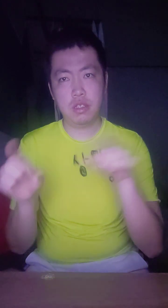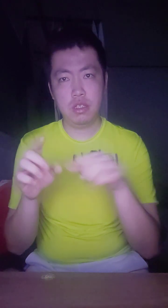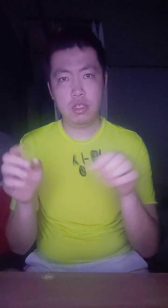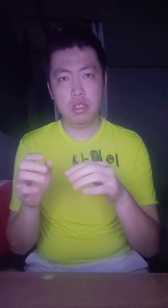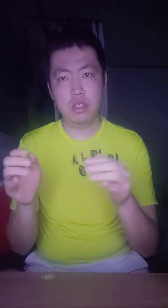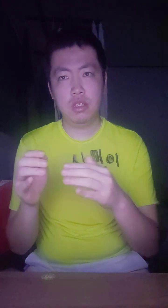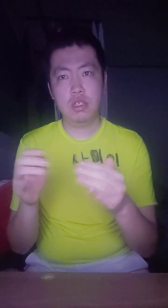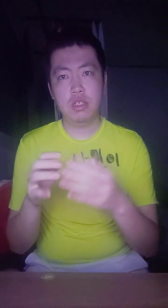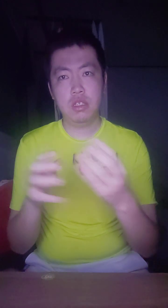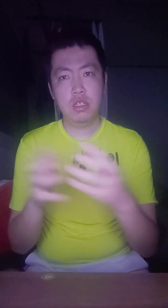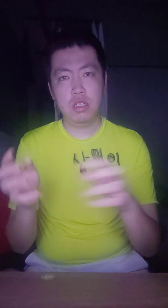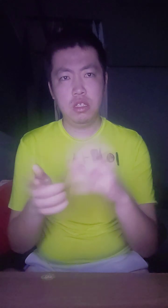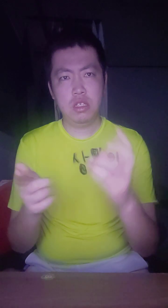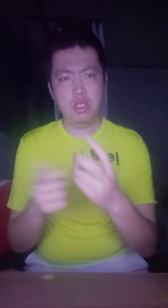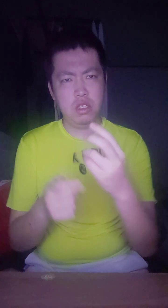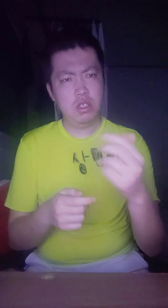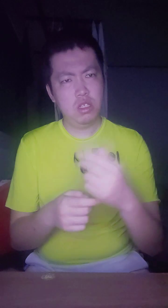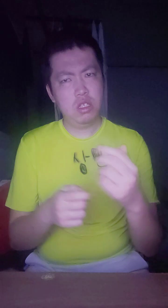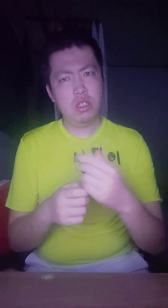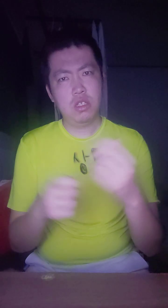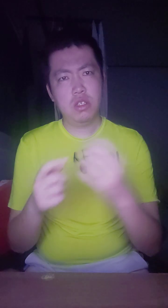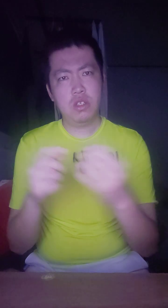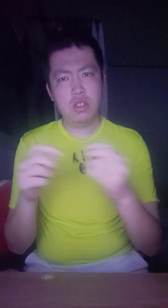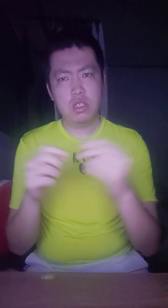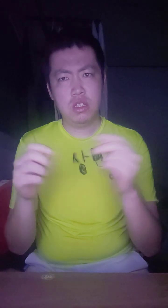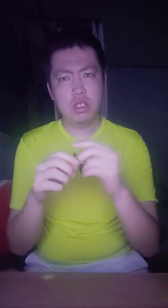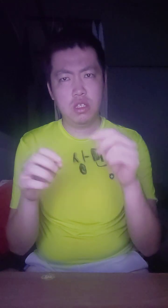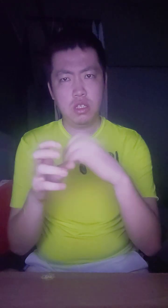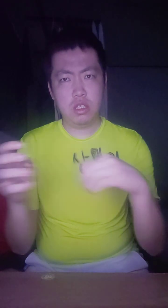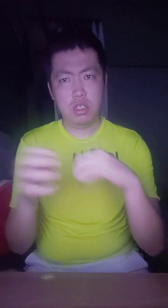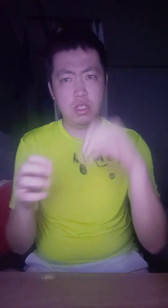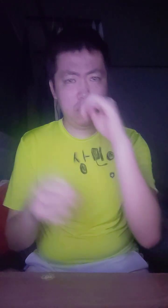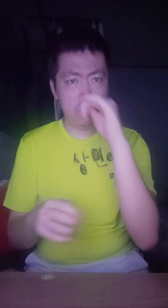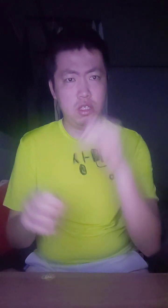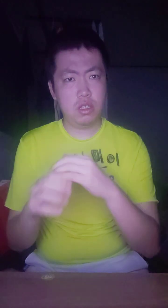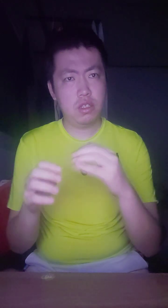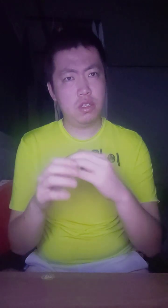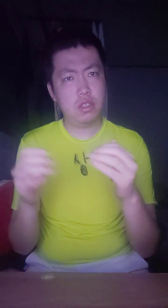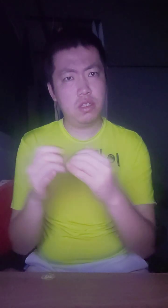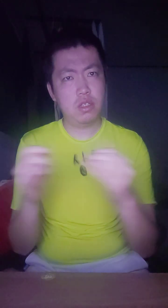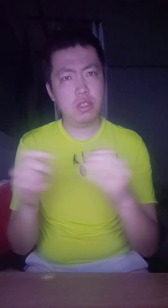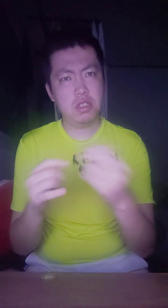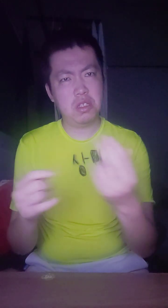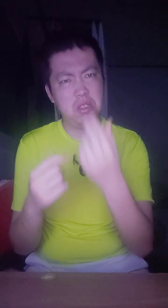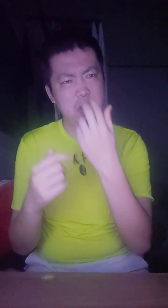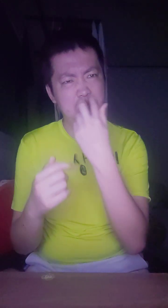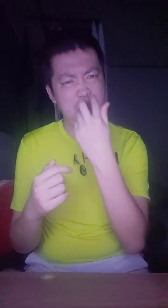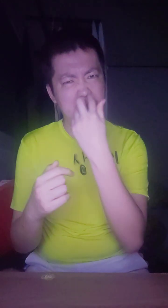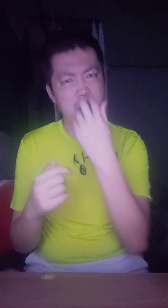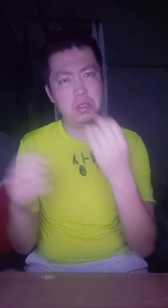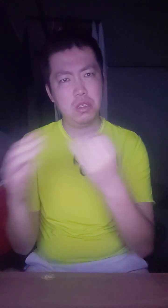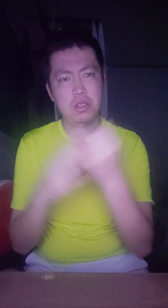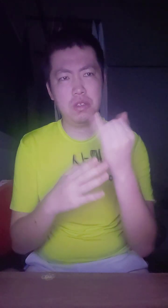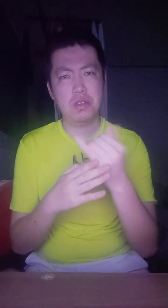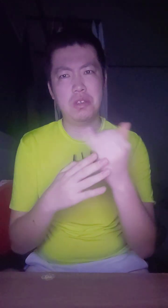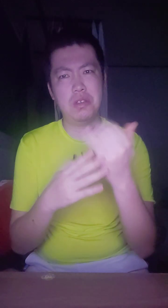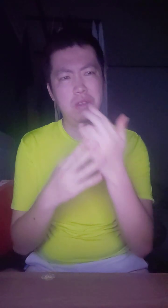밑에 직경한 5cm 정도의 물 빠지는 배수구가 있었어요. 그 배수구에서 냄새가 굉장히 많이 나는 것에 이제 그 코로